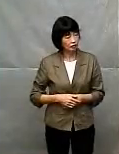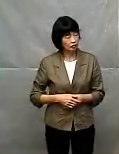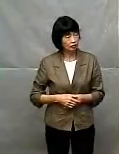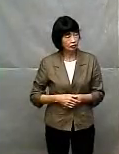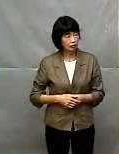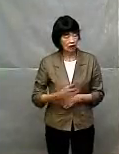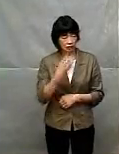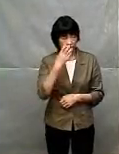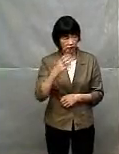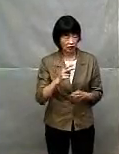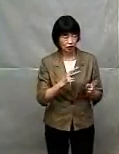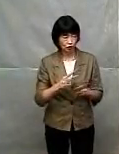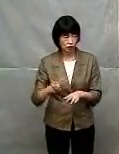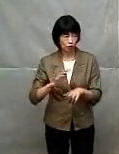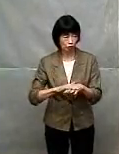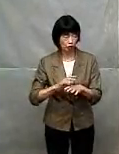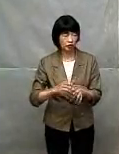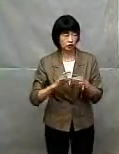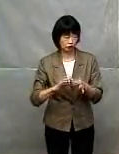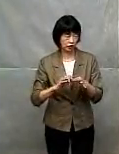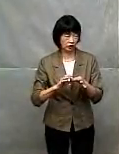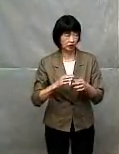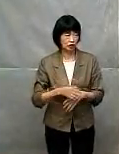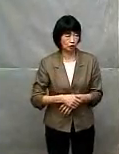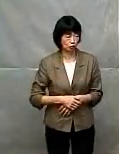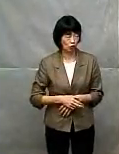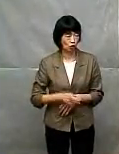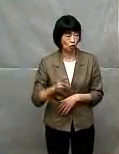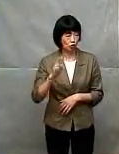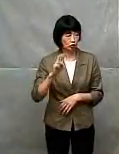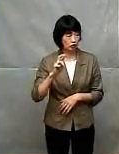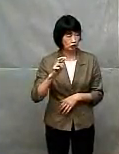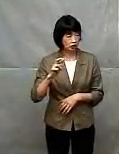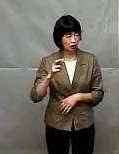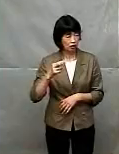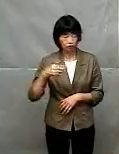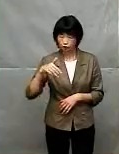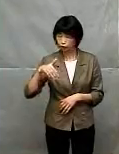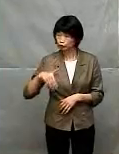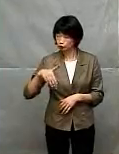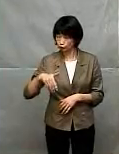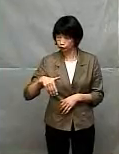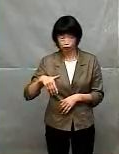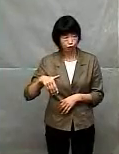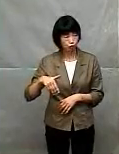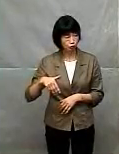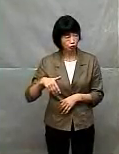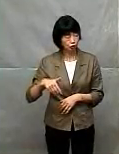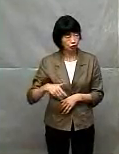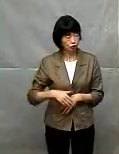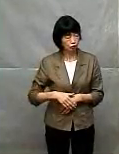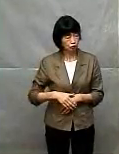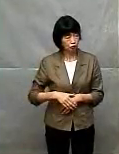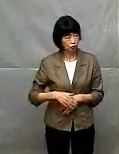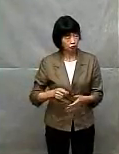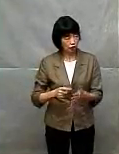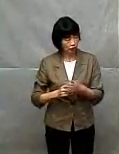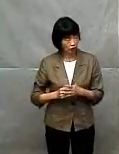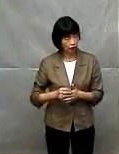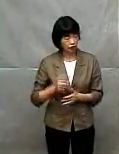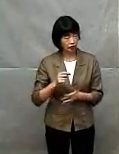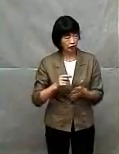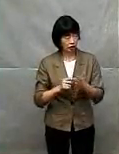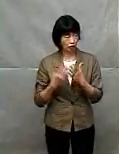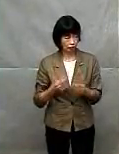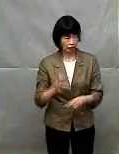はい、 JR 九州はフリーゲージは断念しました。現状あるのは フル規格かミニ新幹線となります、 うん、 山形